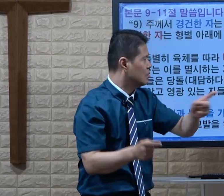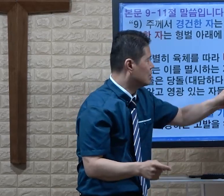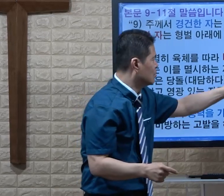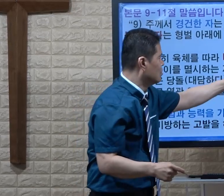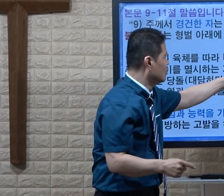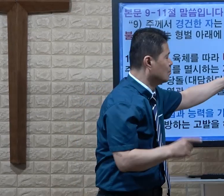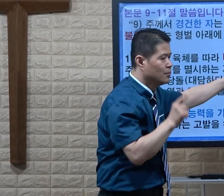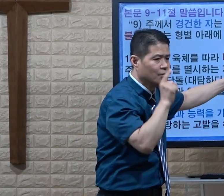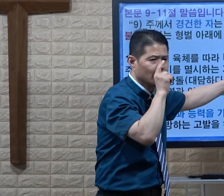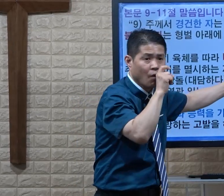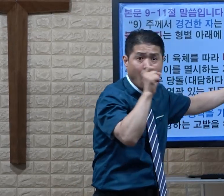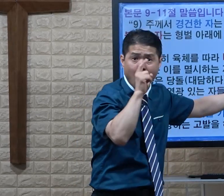바로 음행과